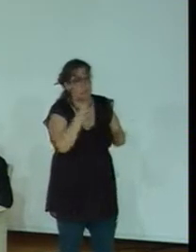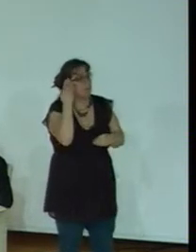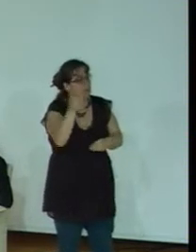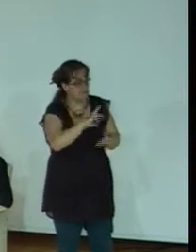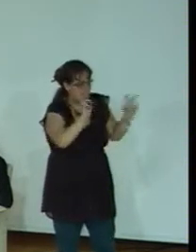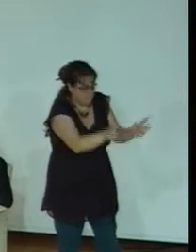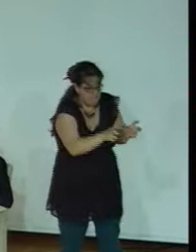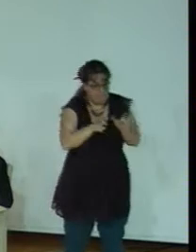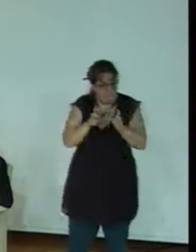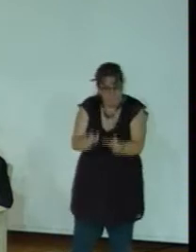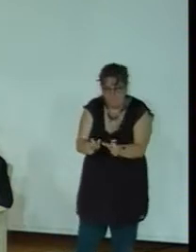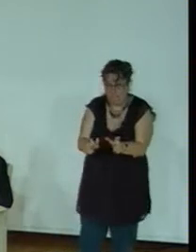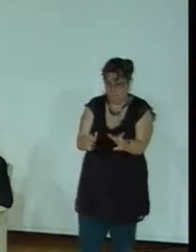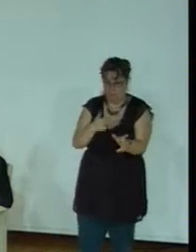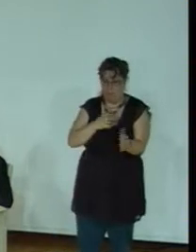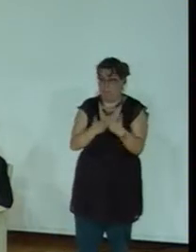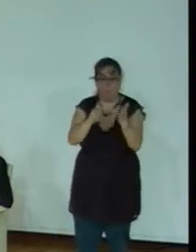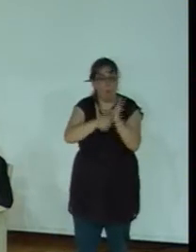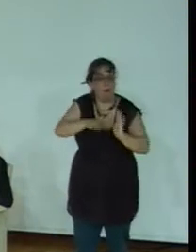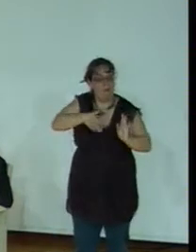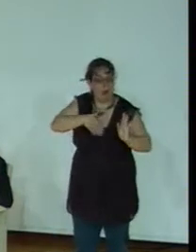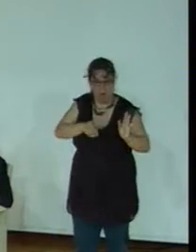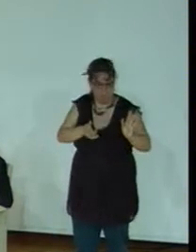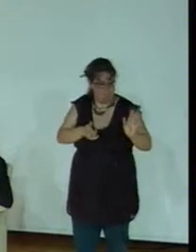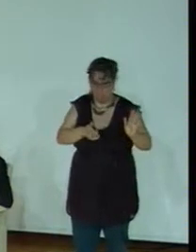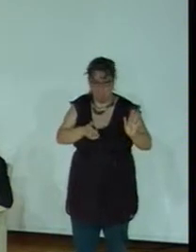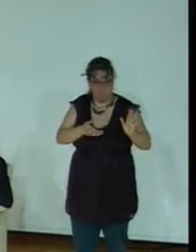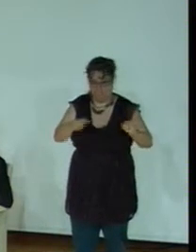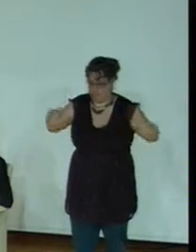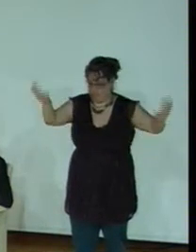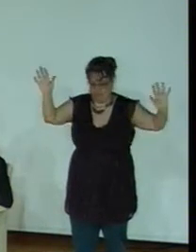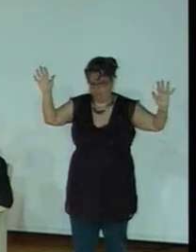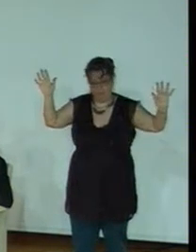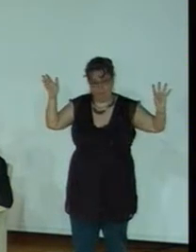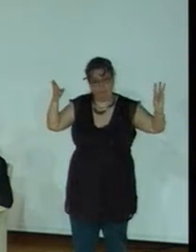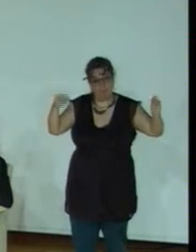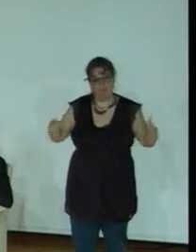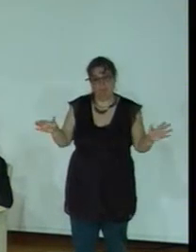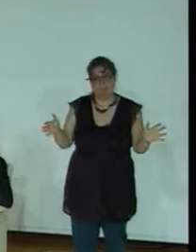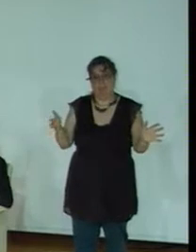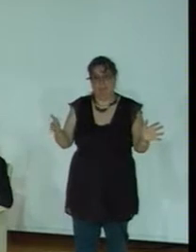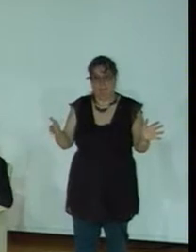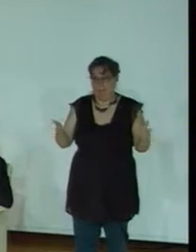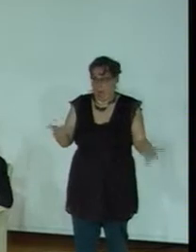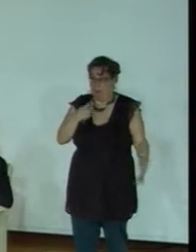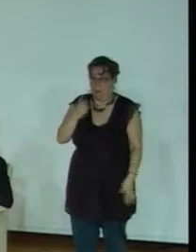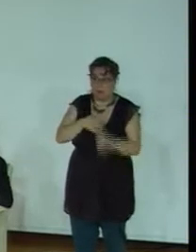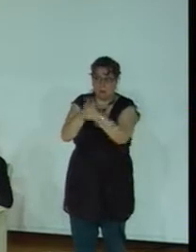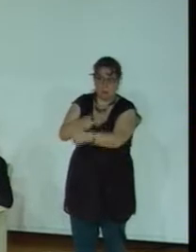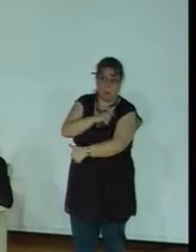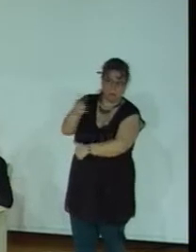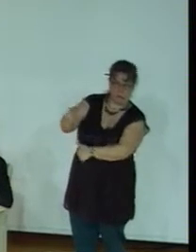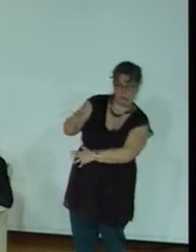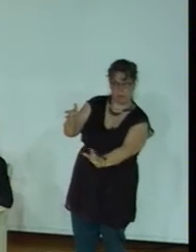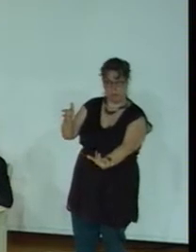j'ai droit depuis peu à un avocat, je suis, etc. Tout ça disparaît, c'est-à-dire qu'on se retrouve face à un arbitraire. Donc cet